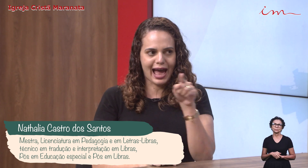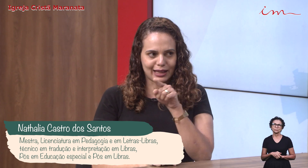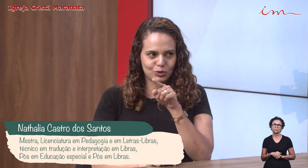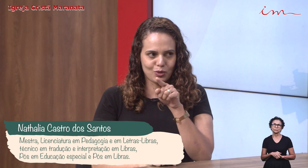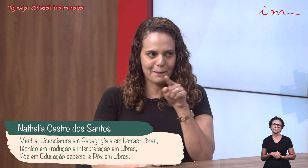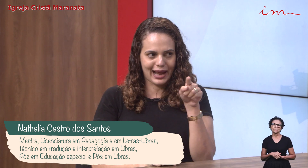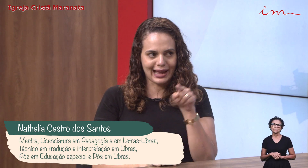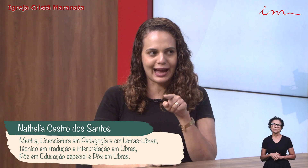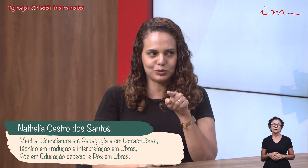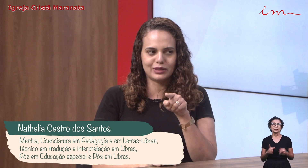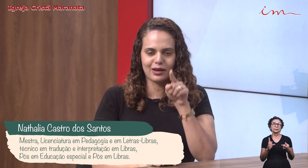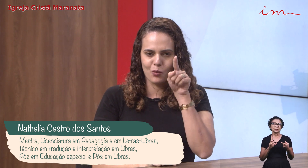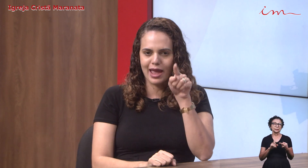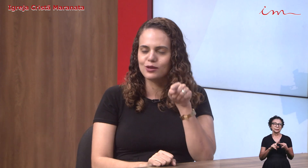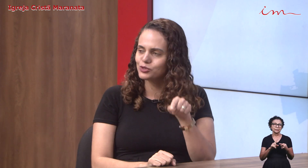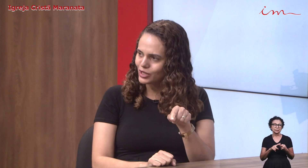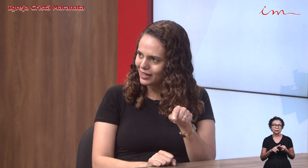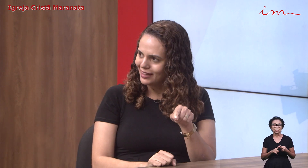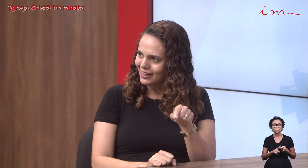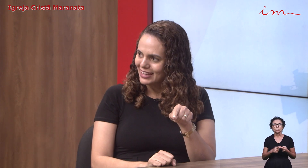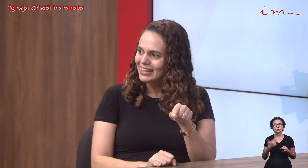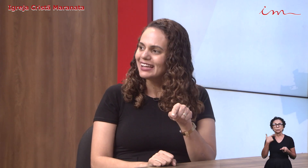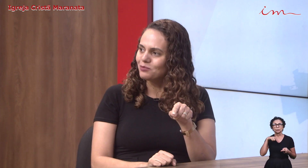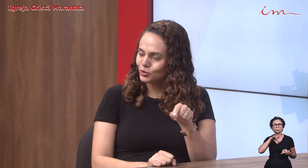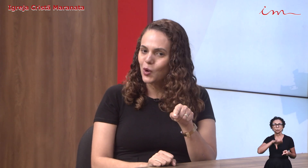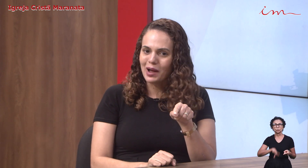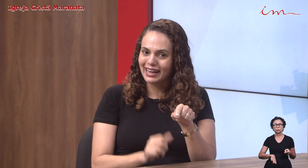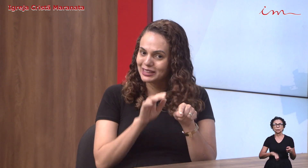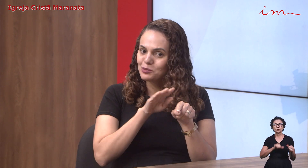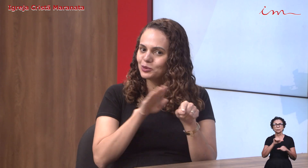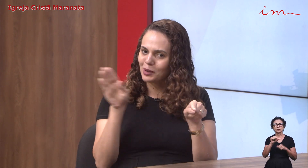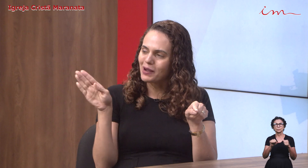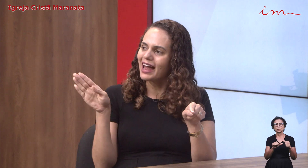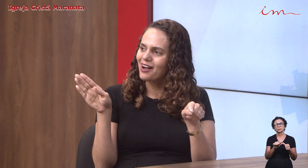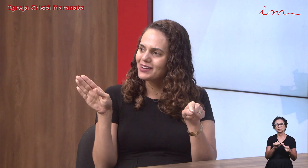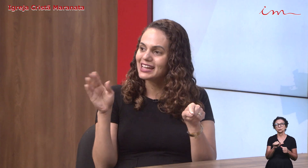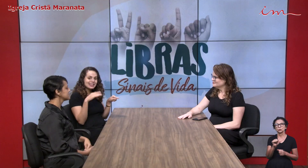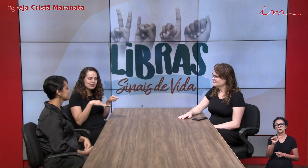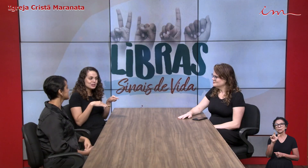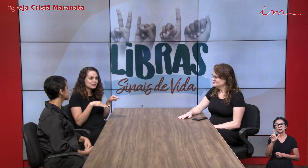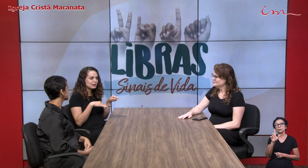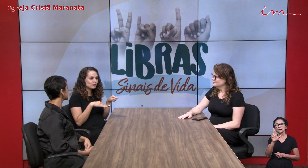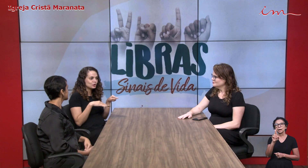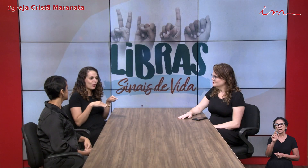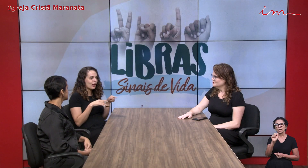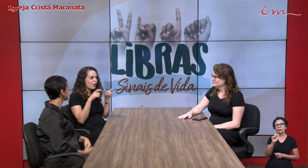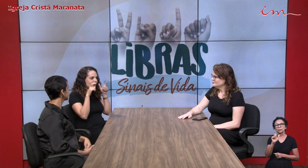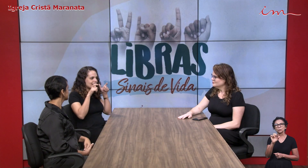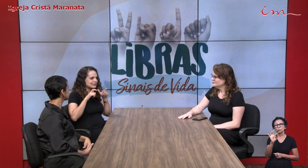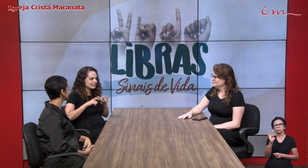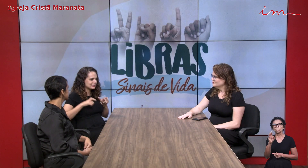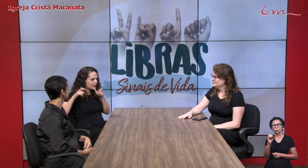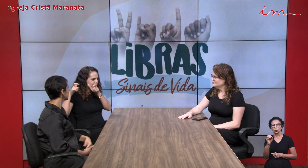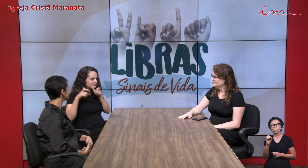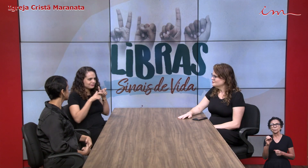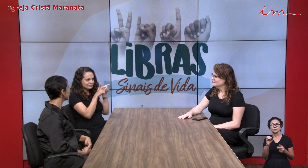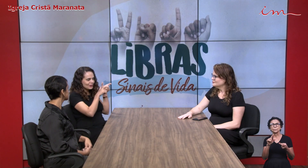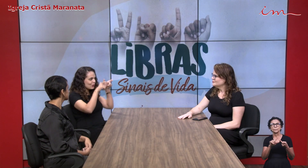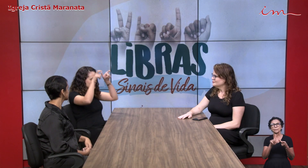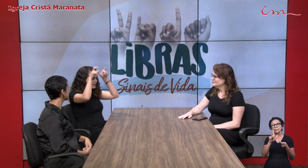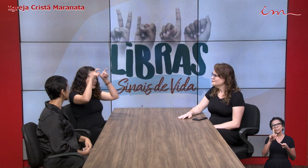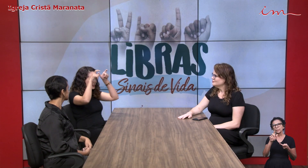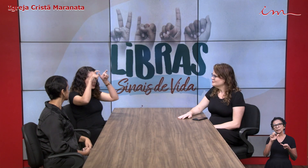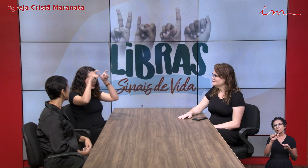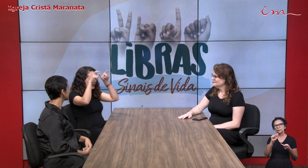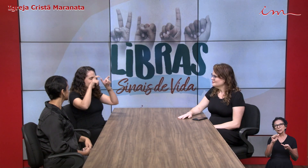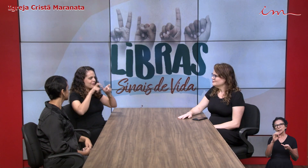de rato para gato, né? O R e o G. Mudou uma letra. Mudou uma letra, mudou a palavra. Em Libras, você mudou a localização.